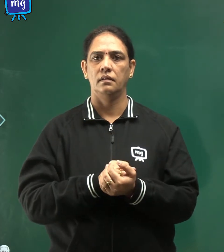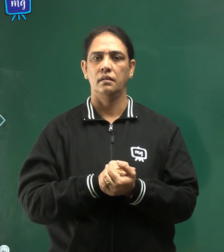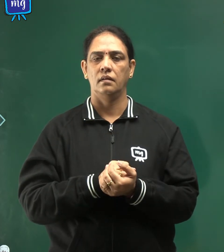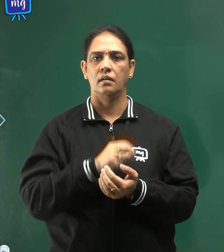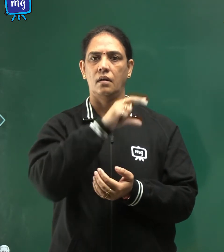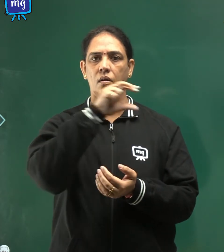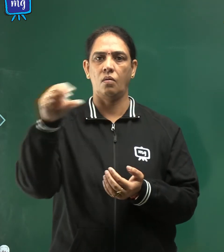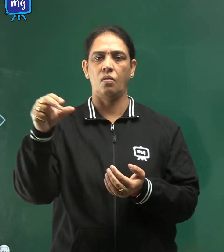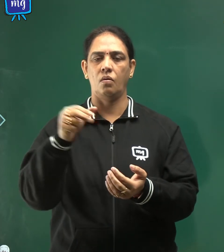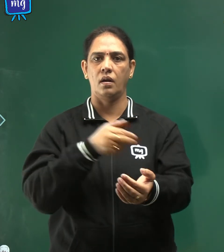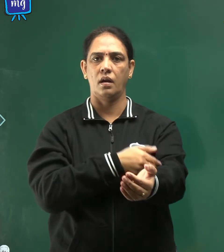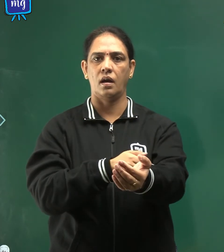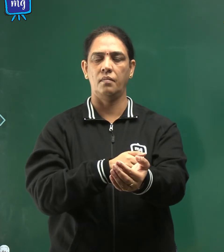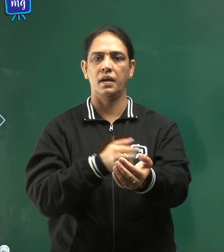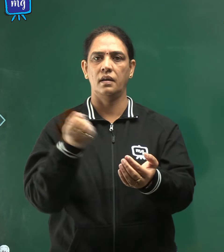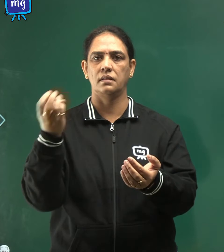विषम प्राकृत संख्याओं का